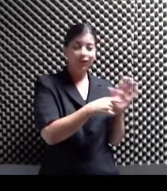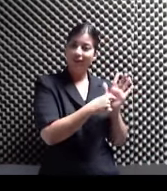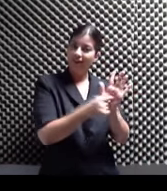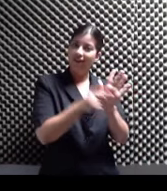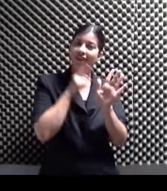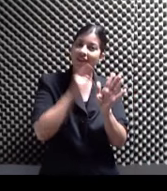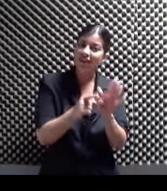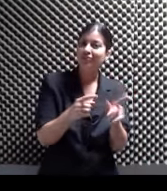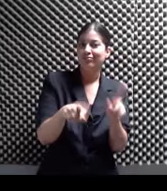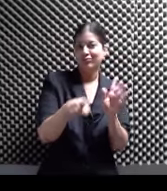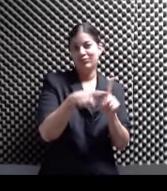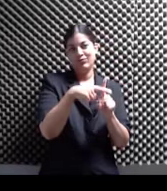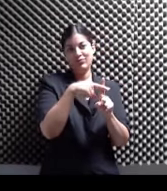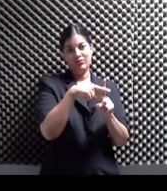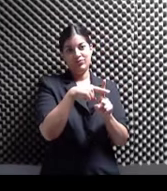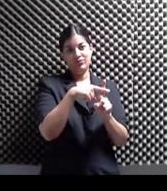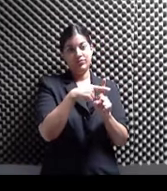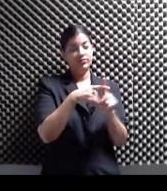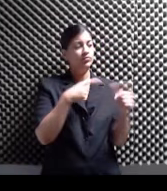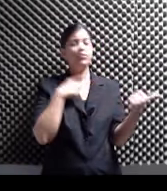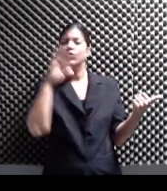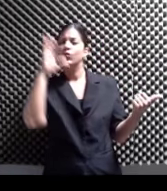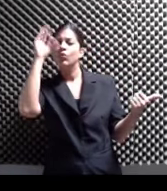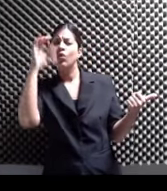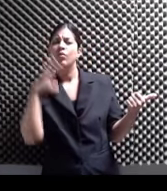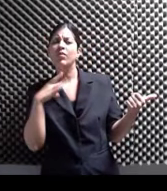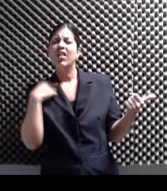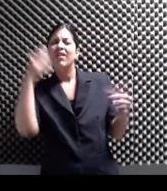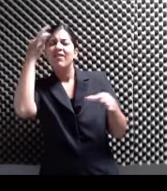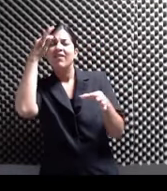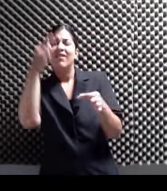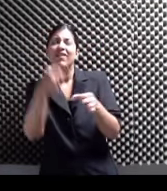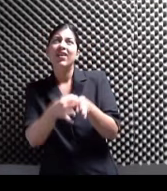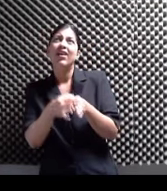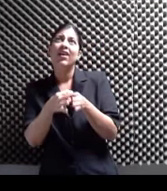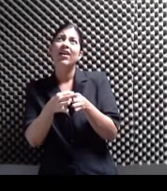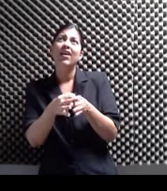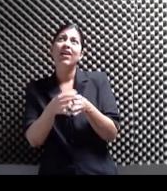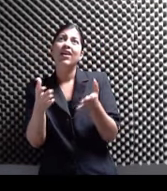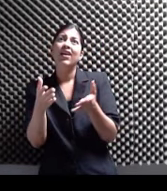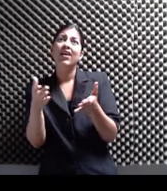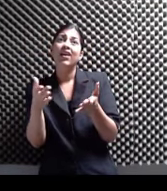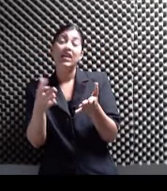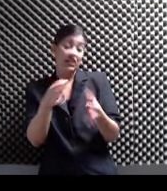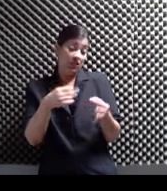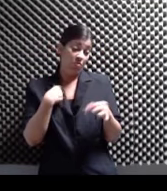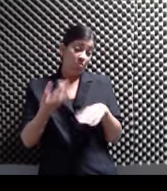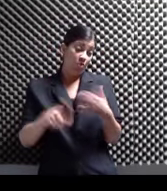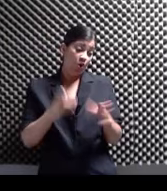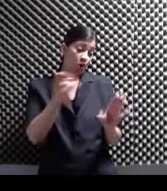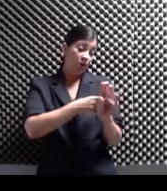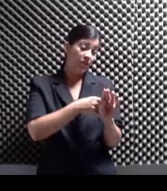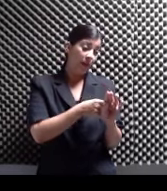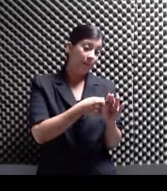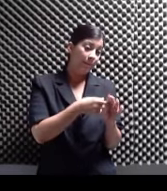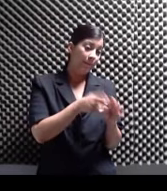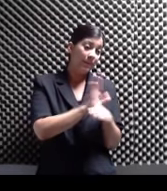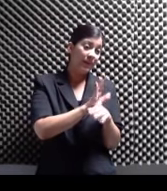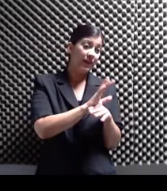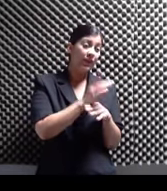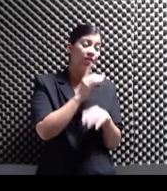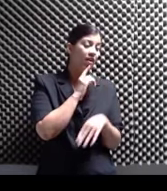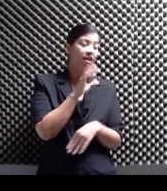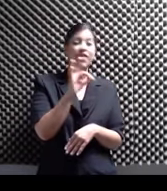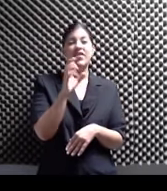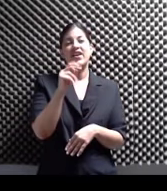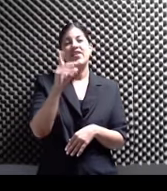que el hombre tiene la fe, a base de un libro que leyó, de que cuando muera va a entrar en las películas de Federico Fellini. Entonces esa va a ser como, uy,